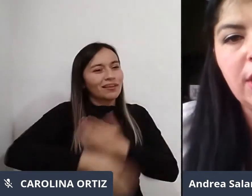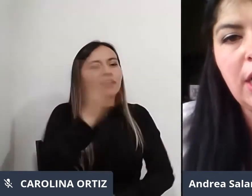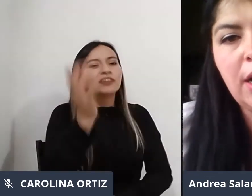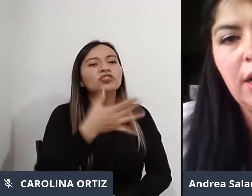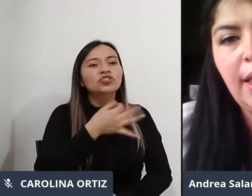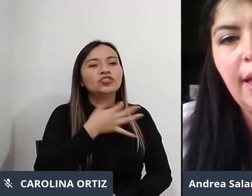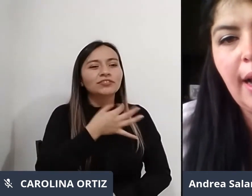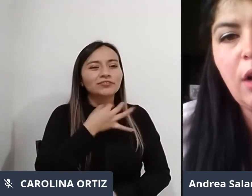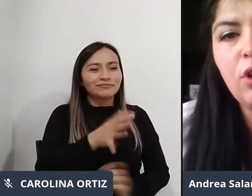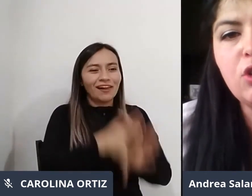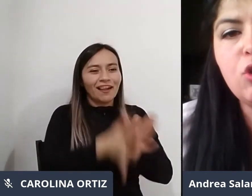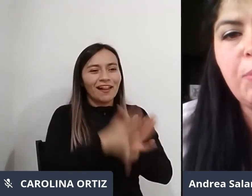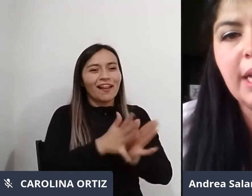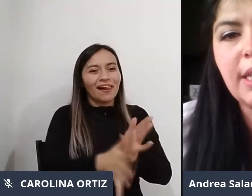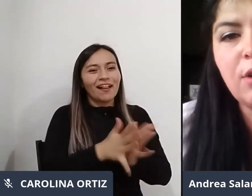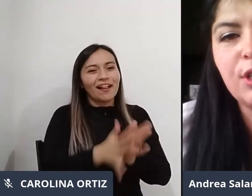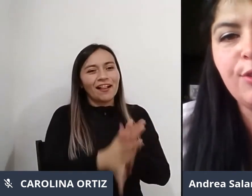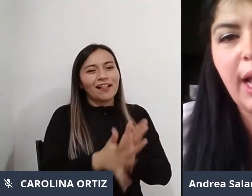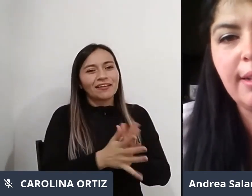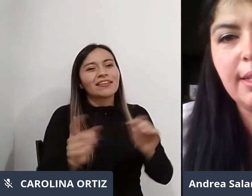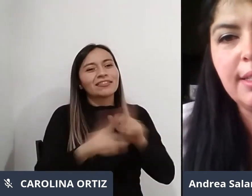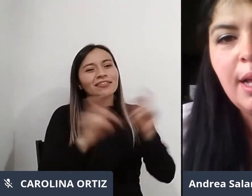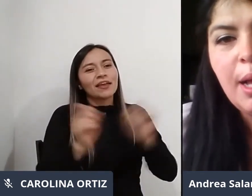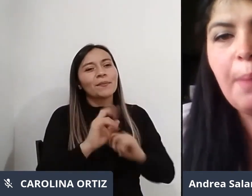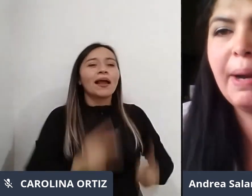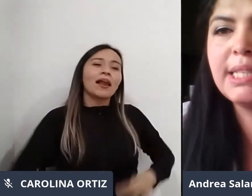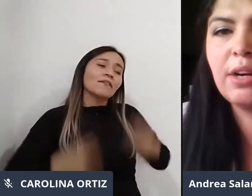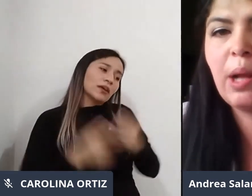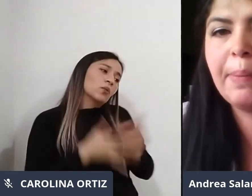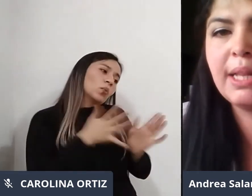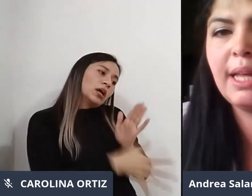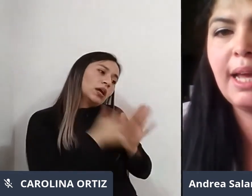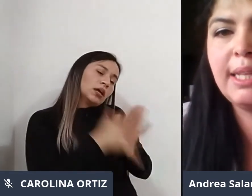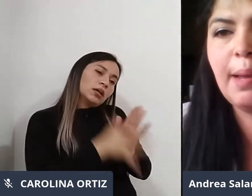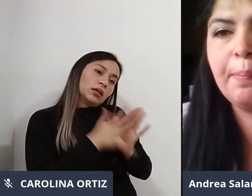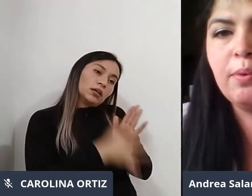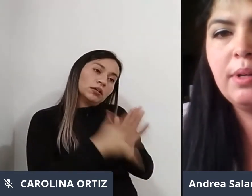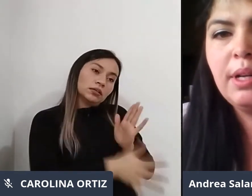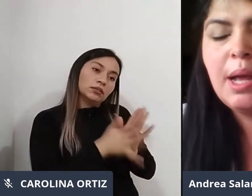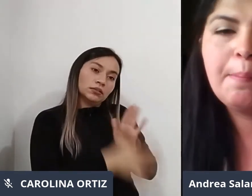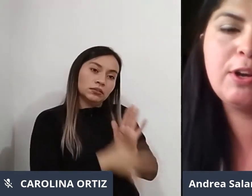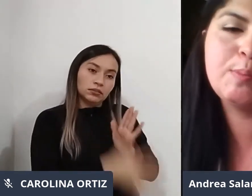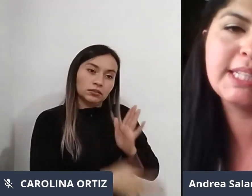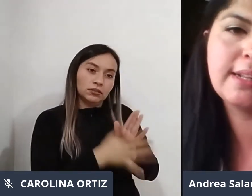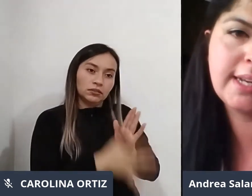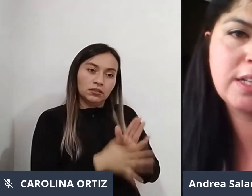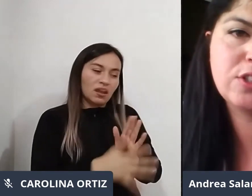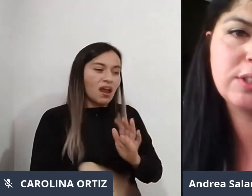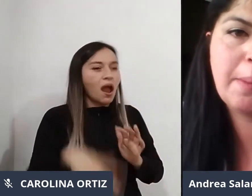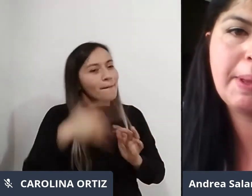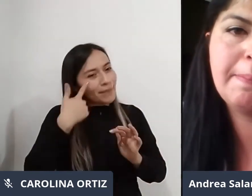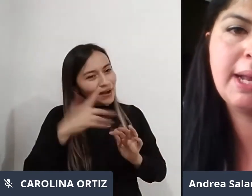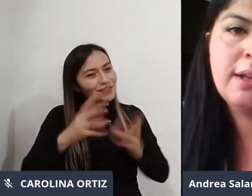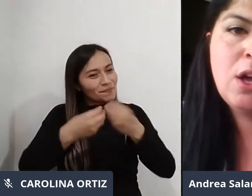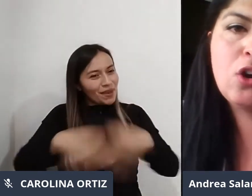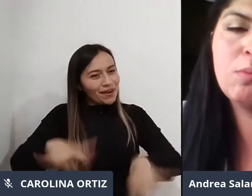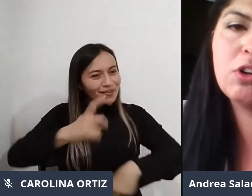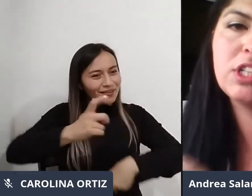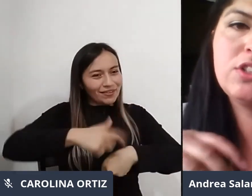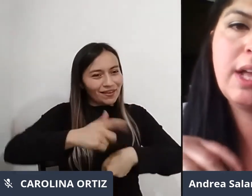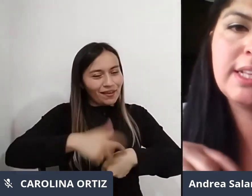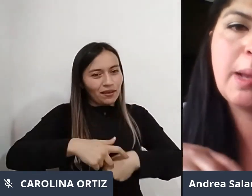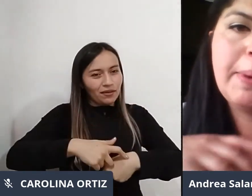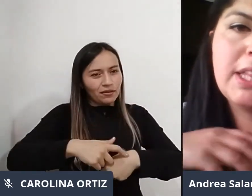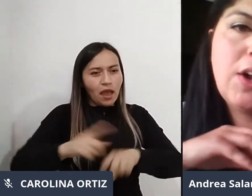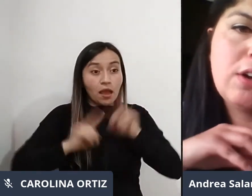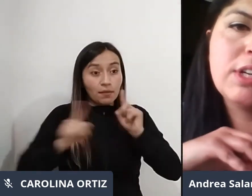los profesores le digan algo de sus vidas a los estudiantes, y pareciera una pérdida de tiempo. Pero es bastante gracioso también ver cómo